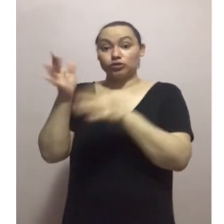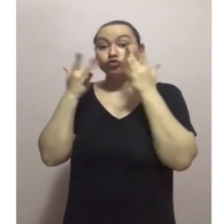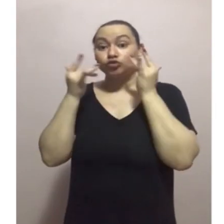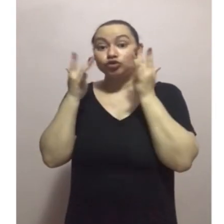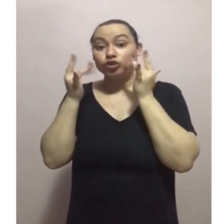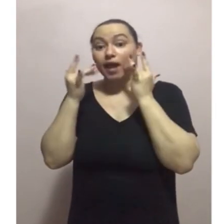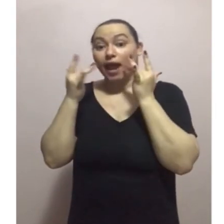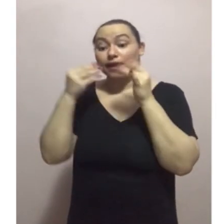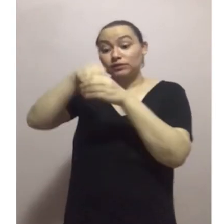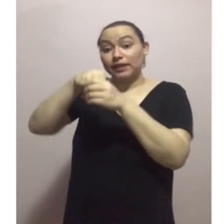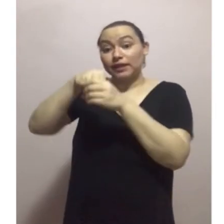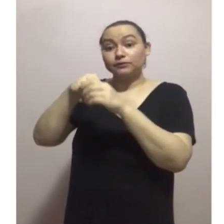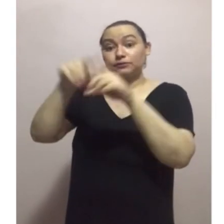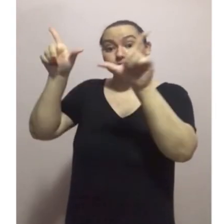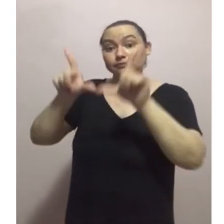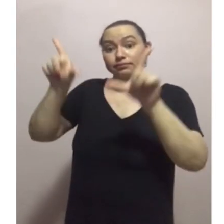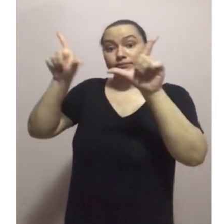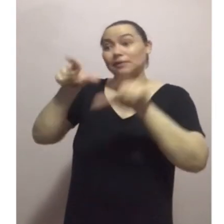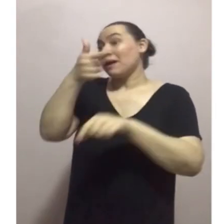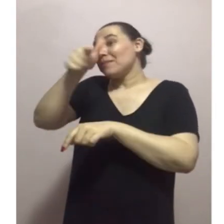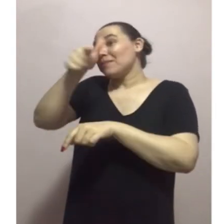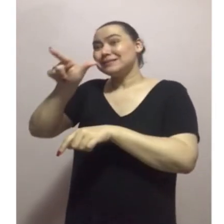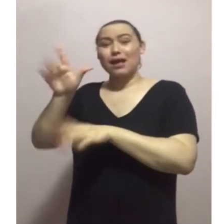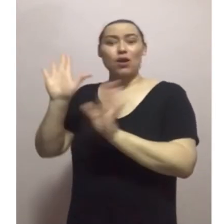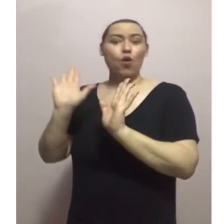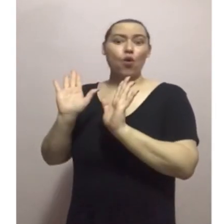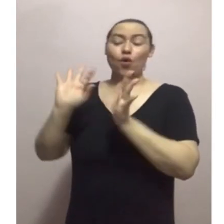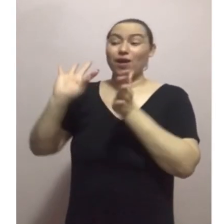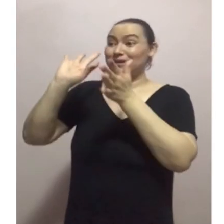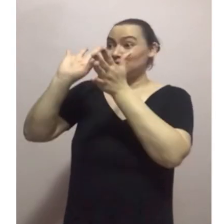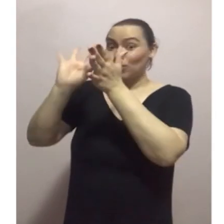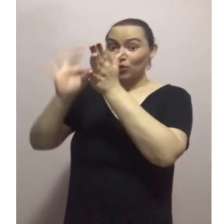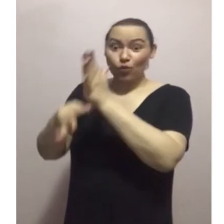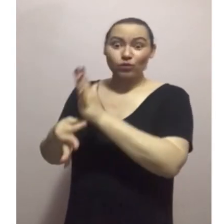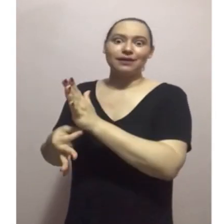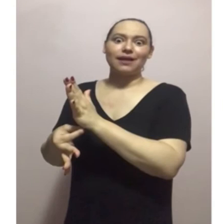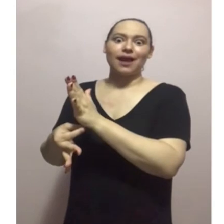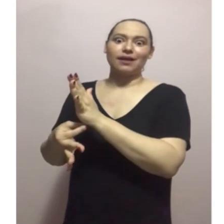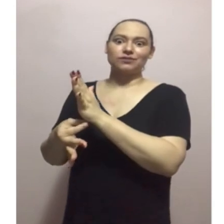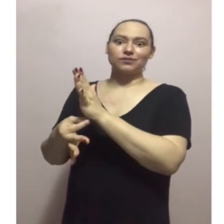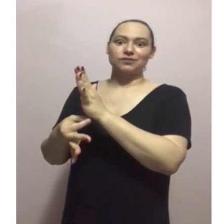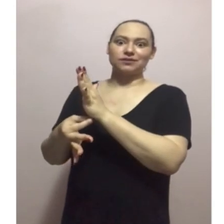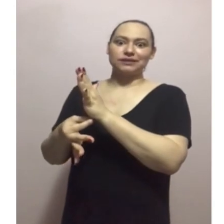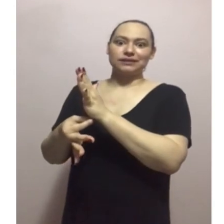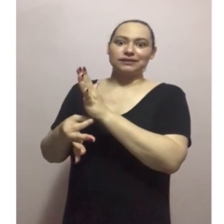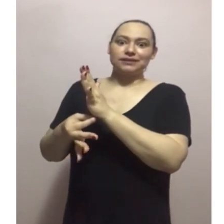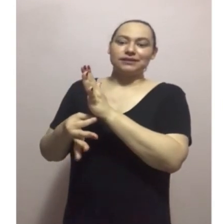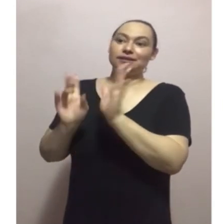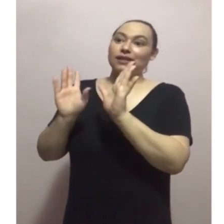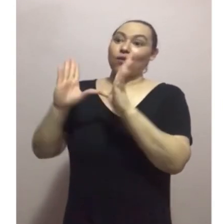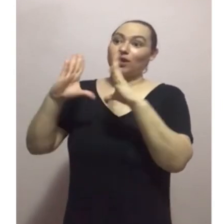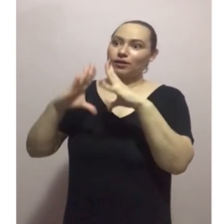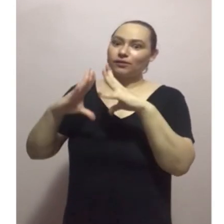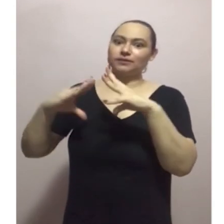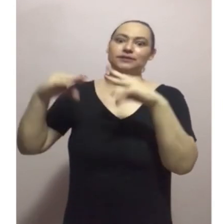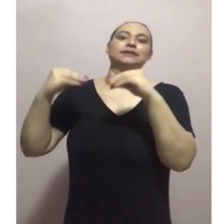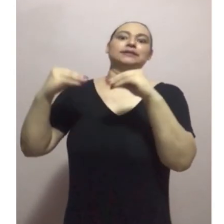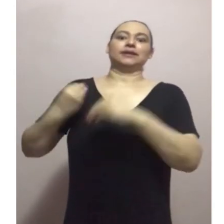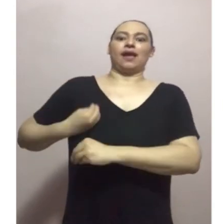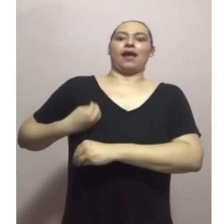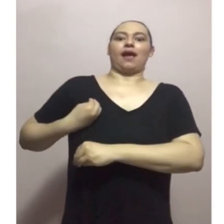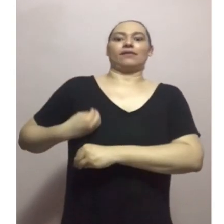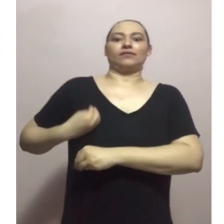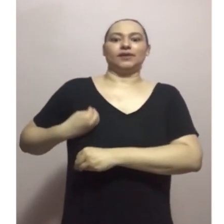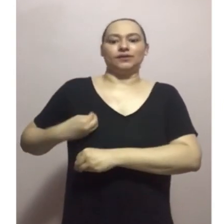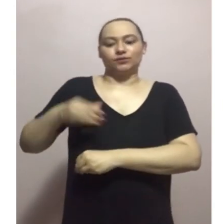televisão, né? Mas era outra história. Eles foram contratados e aquilo salvou um pouco